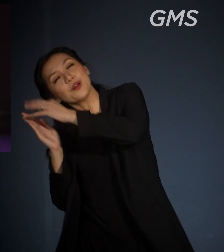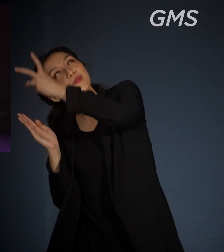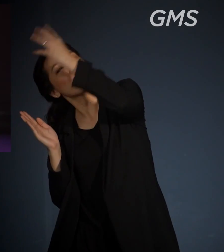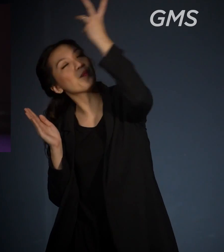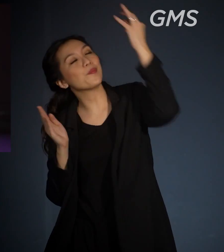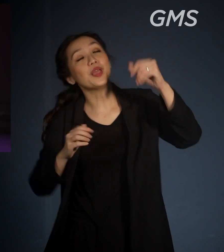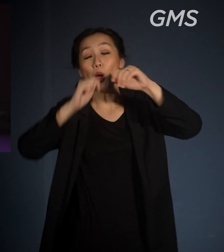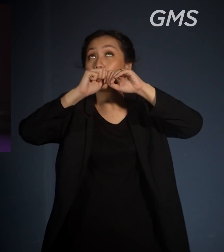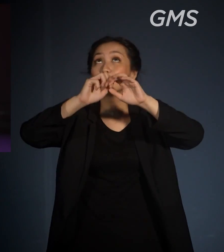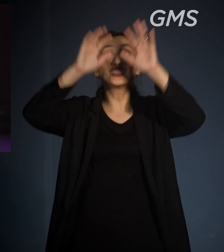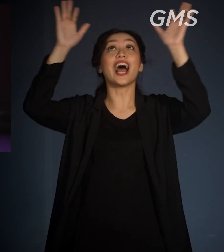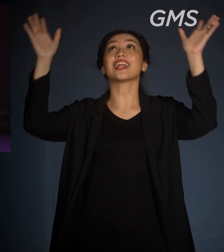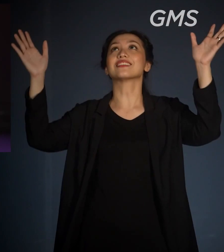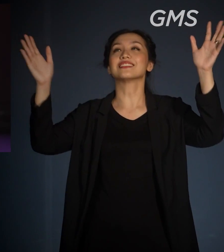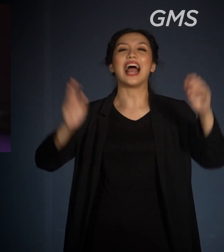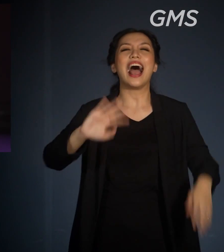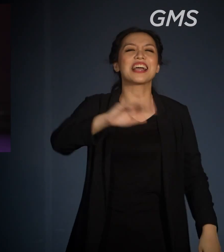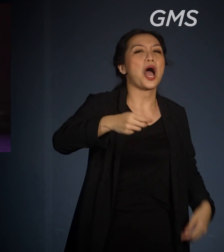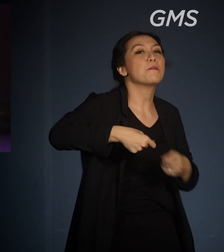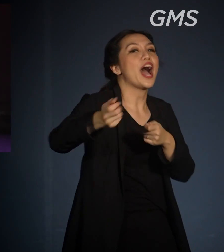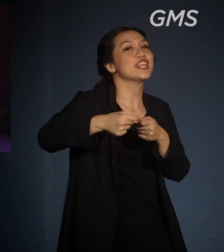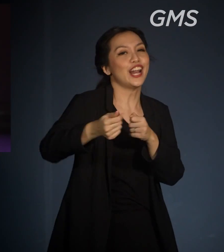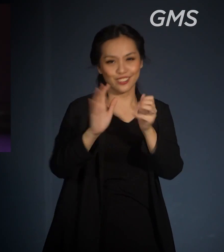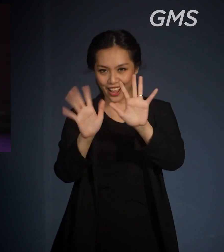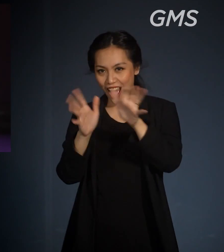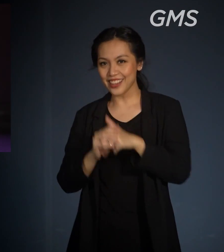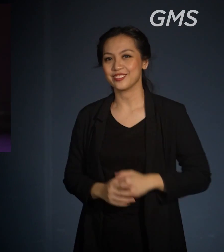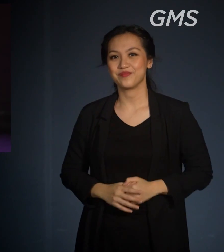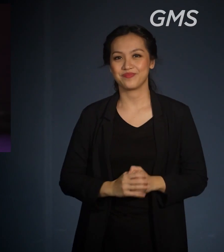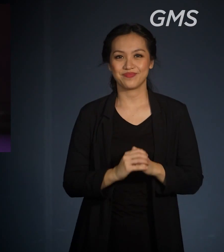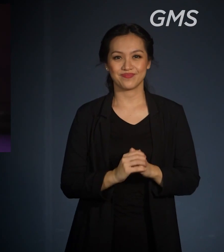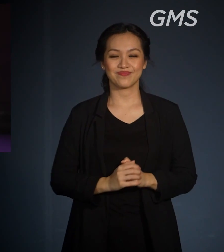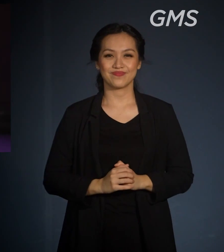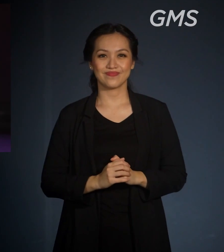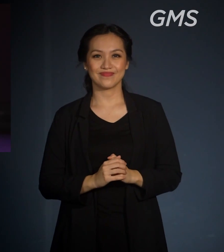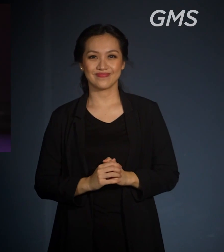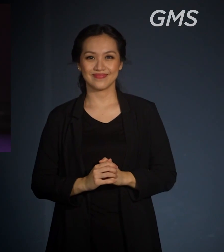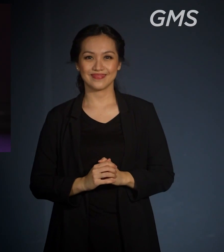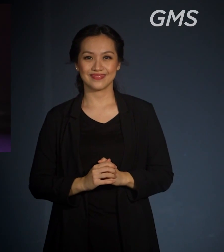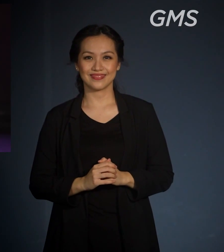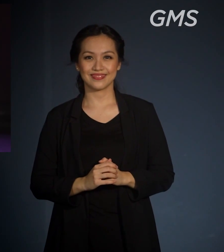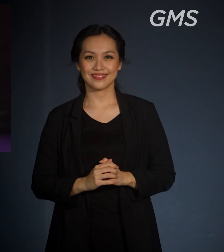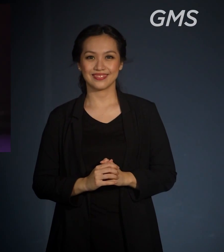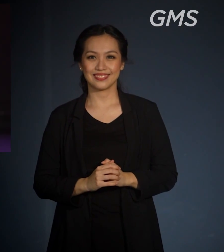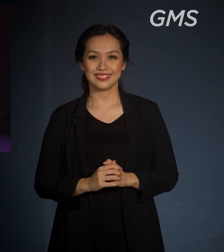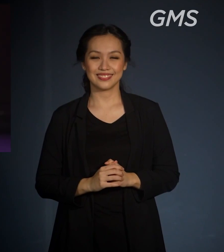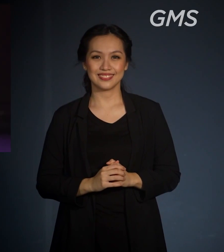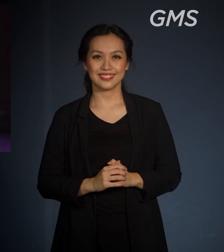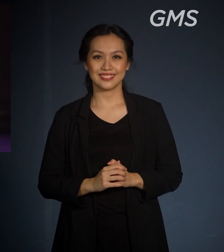Karena bermimpi itu gratis. Dan kita diciptakan dengan kemampuan untuk merencanakan dan bermimpi.